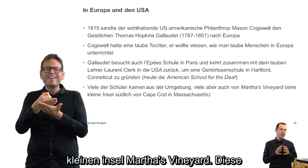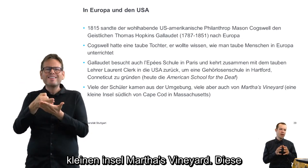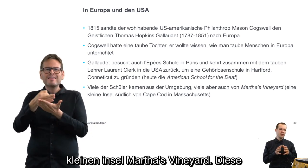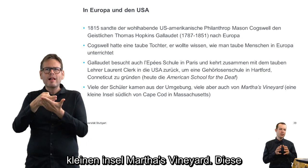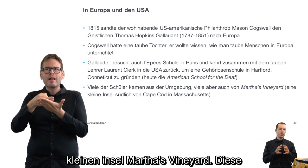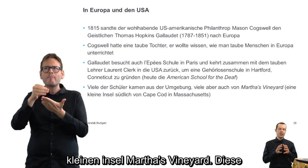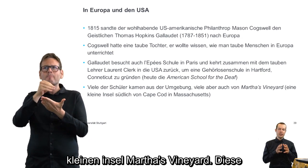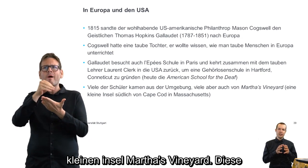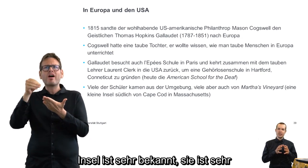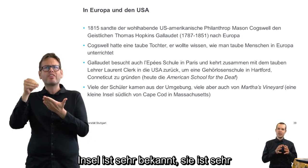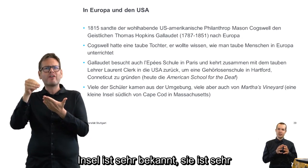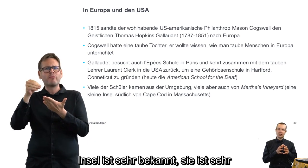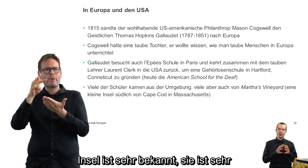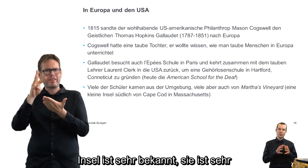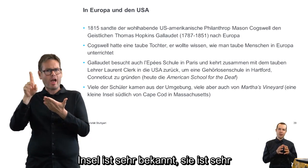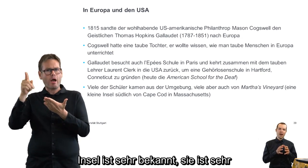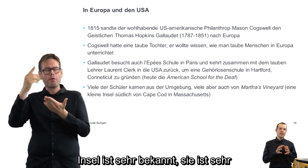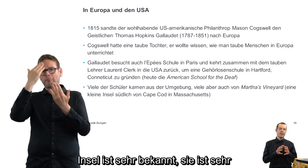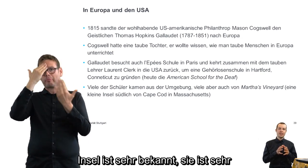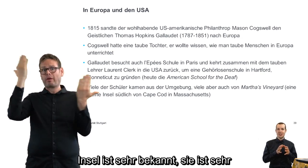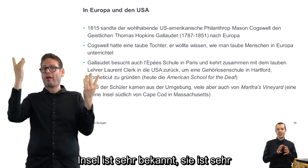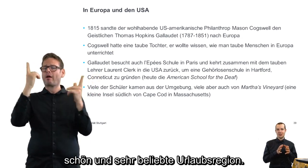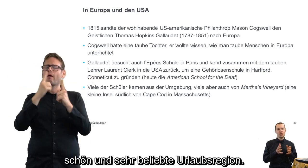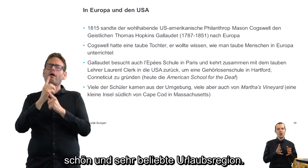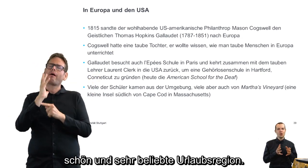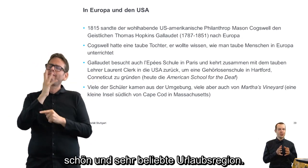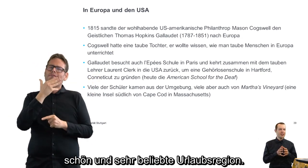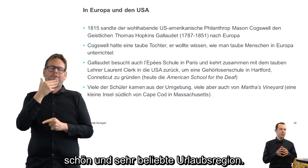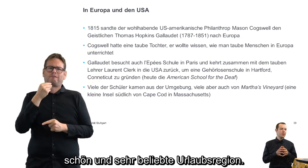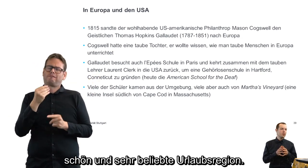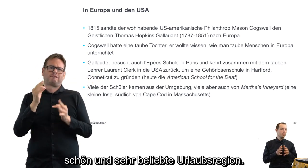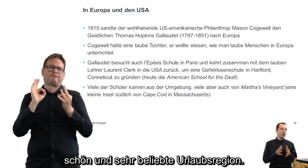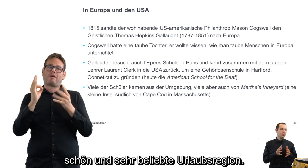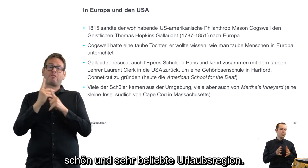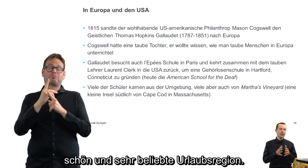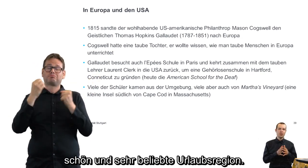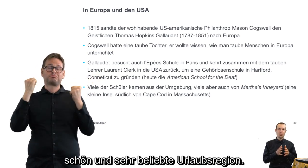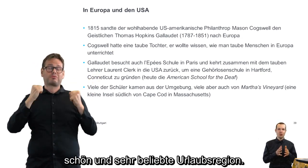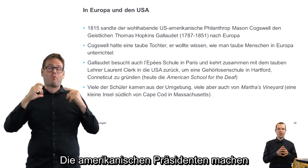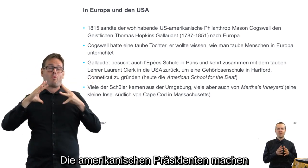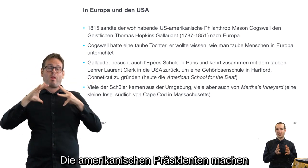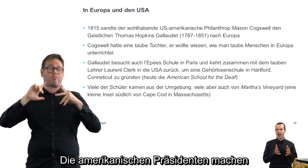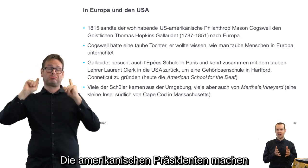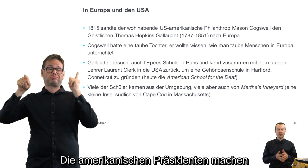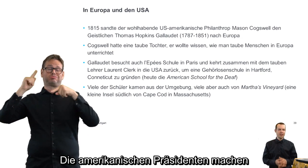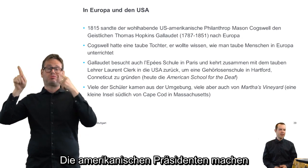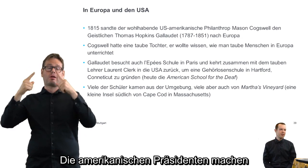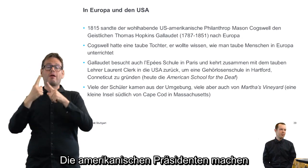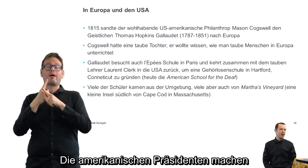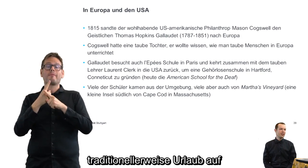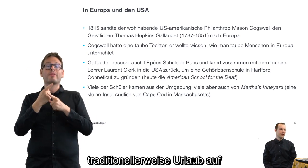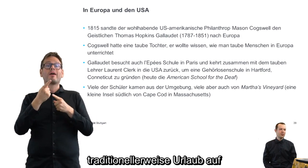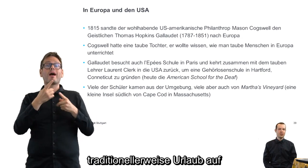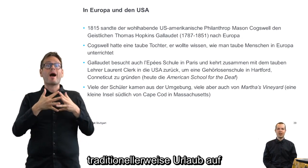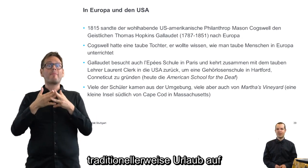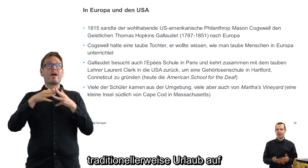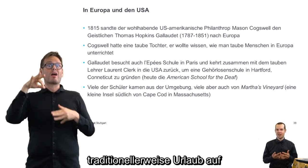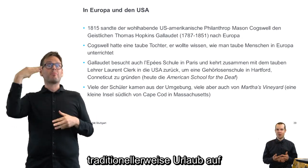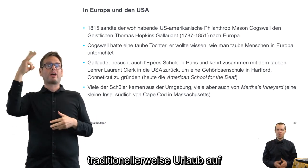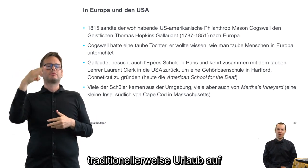Martha's Vineyard. Diese Insel ist sehr bekannt, die ist sehr, sehr schön und eine sehr beliebte Urlaubsregion. Die amerikanischen Präsidenten machen